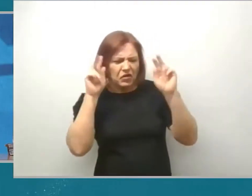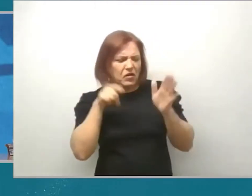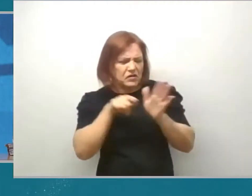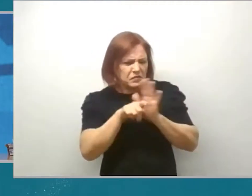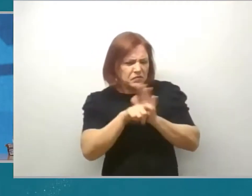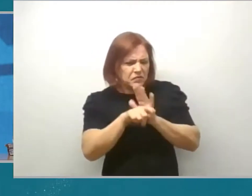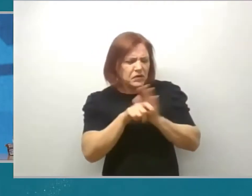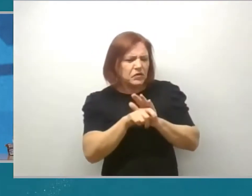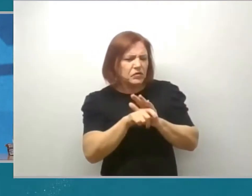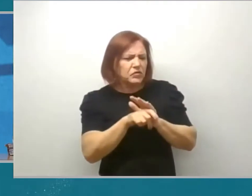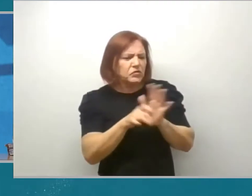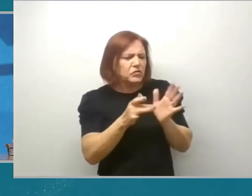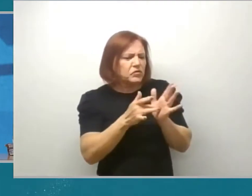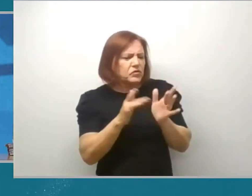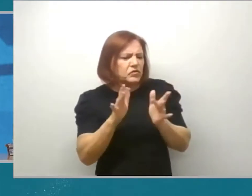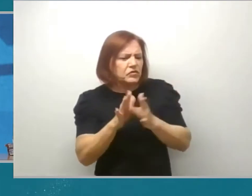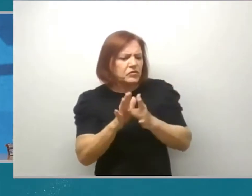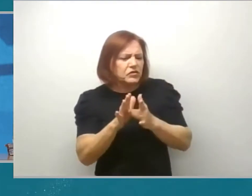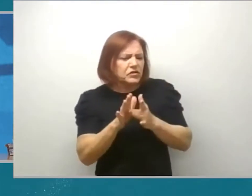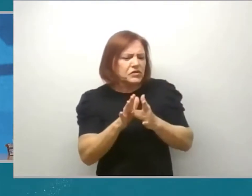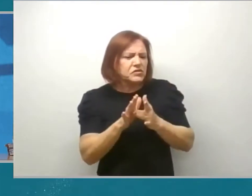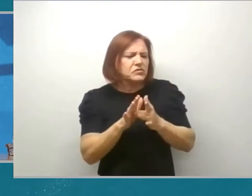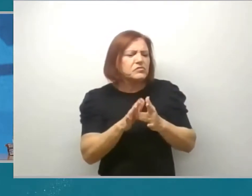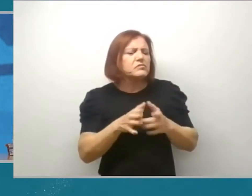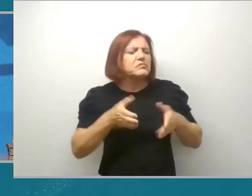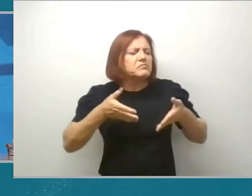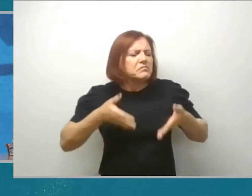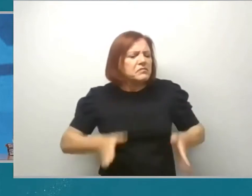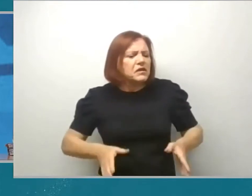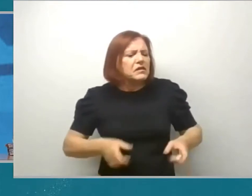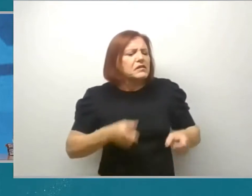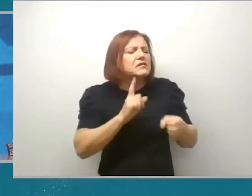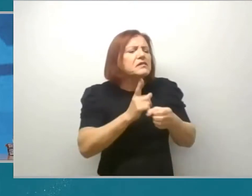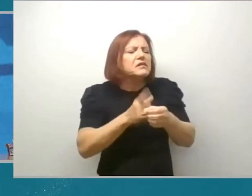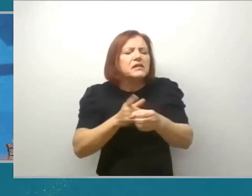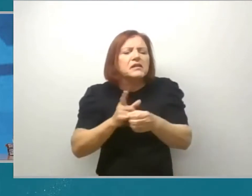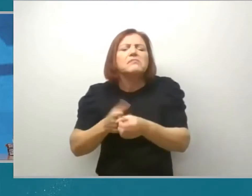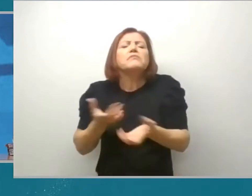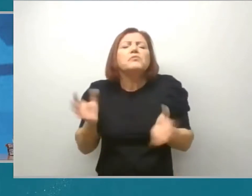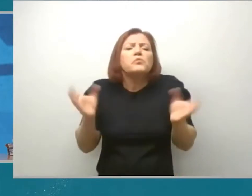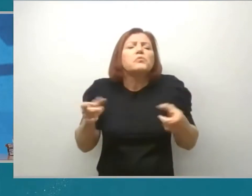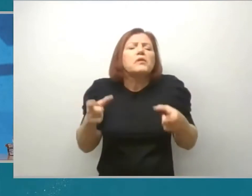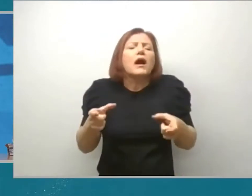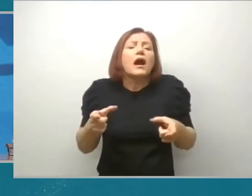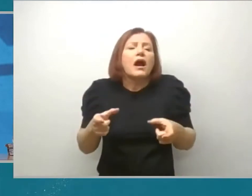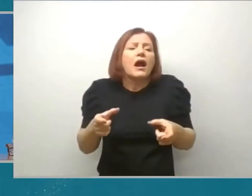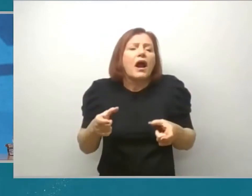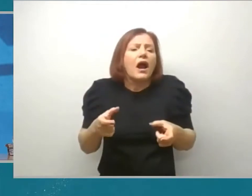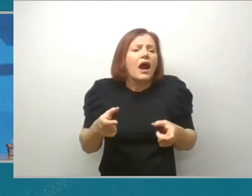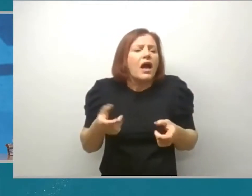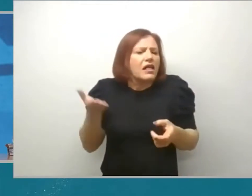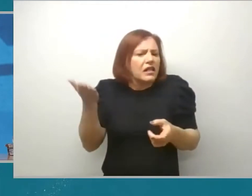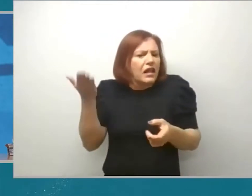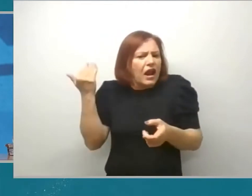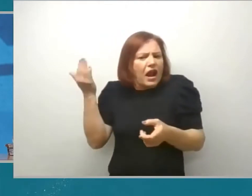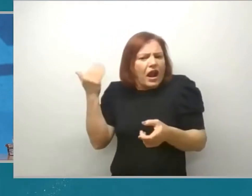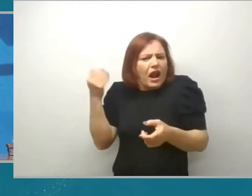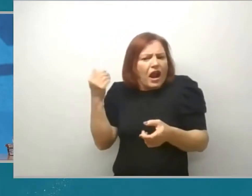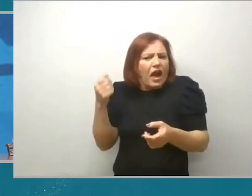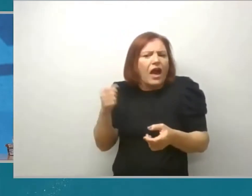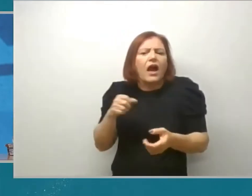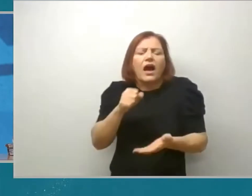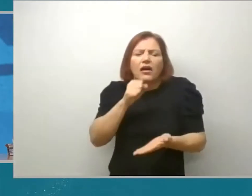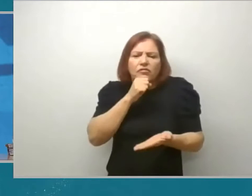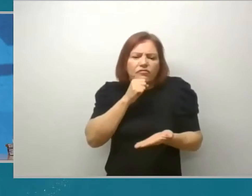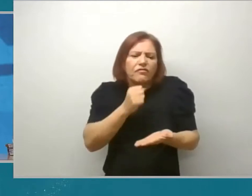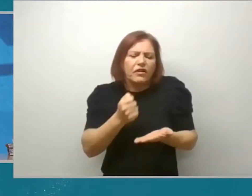não sabe? Está em Miqueias 5:2. Está na cara. Eles sabiam de